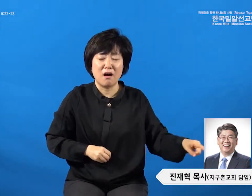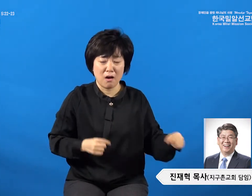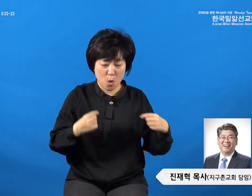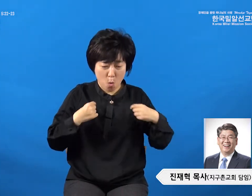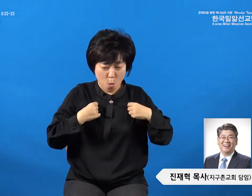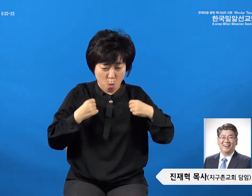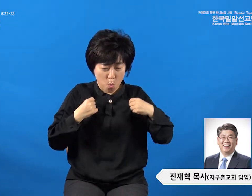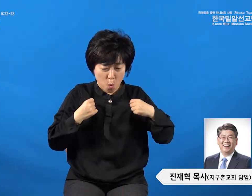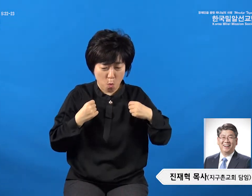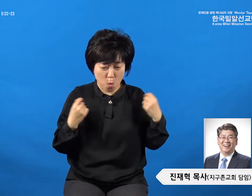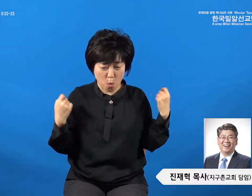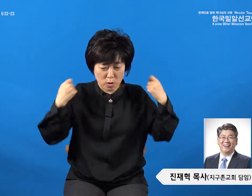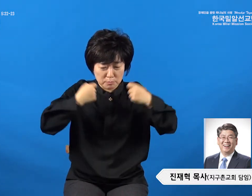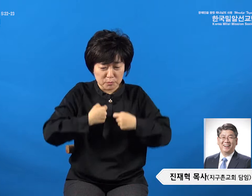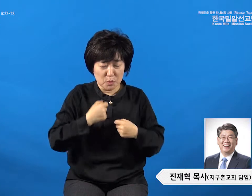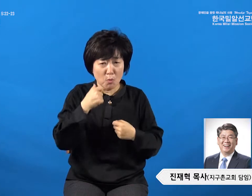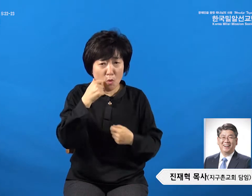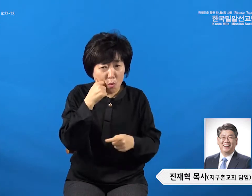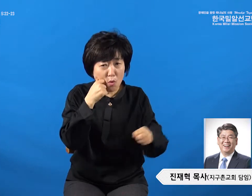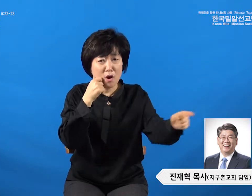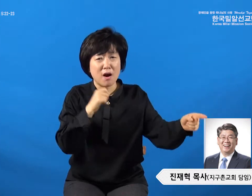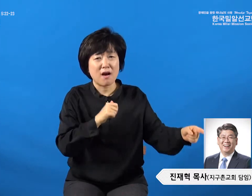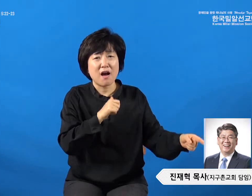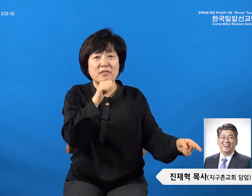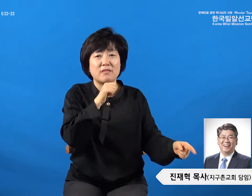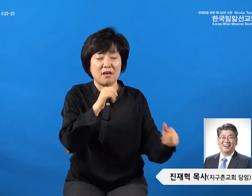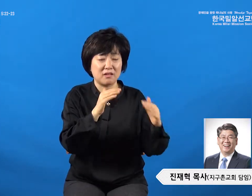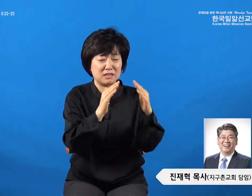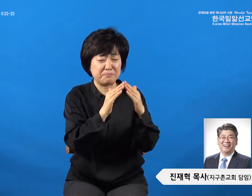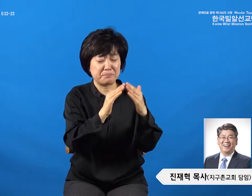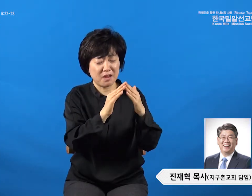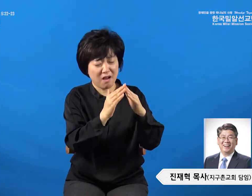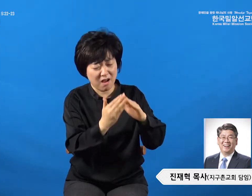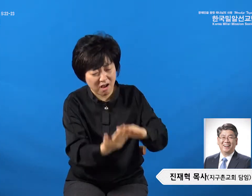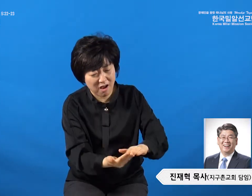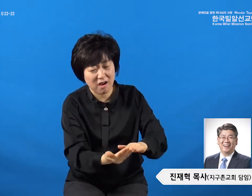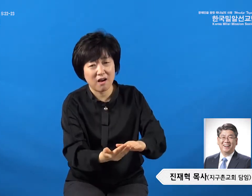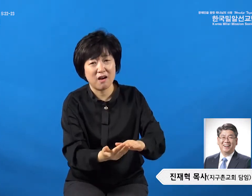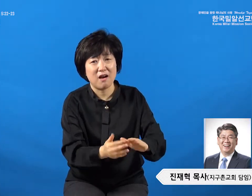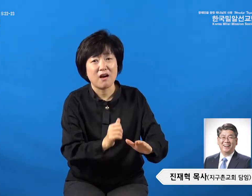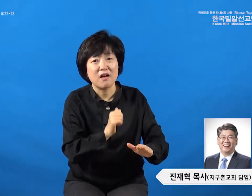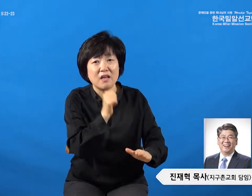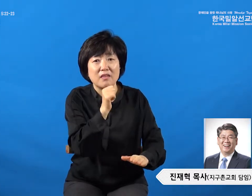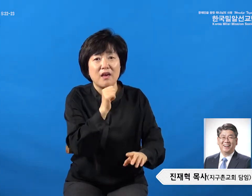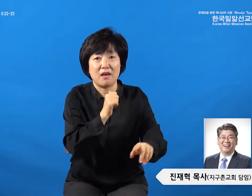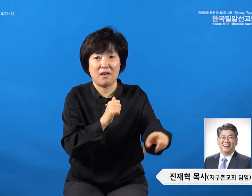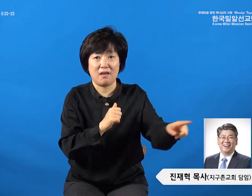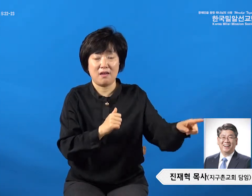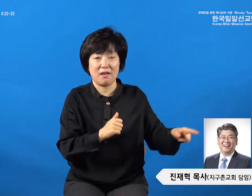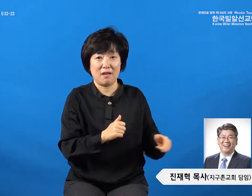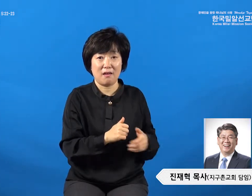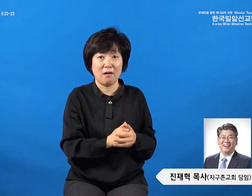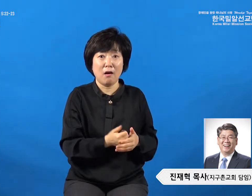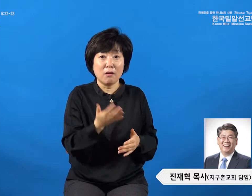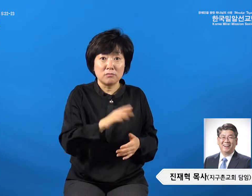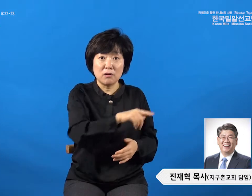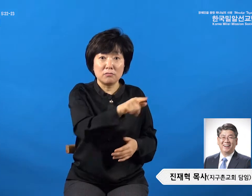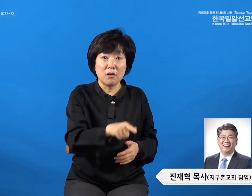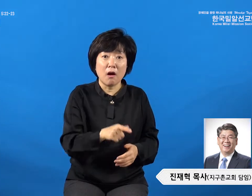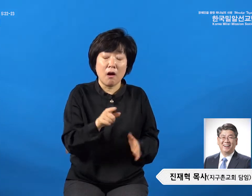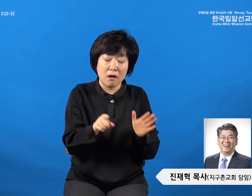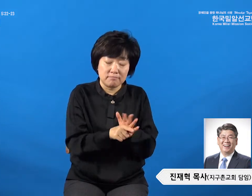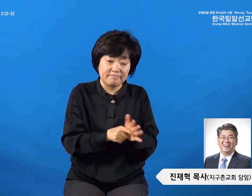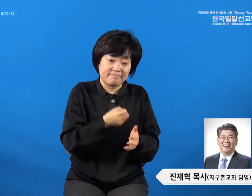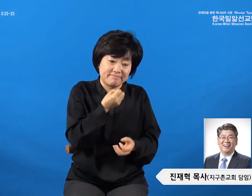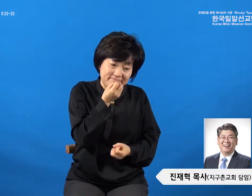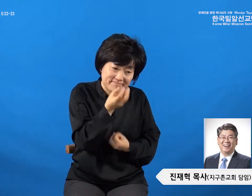많습니다. 입은 옷도 제대로 갖춰지지 않습니다. 주거 환경도 얼마나 부족한 것이 많은지 모릅니다. 그런데